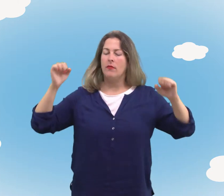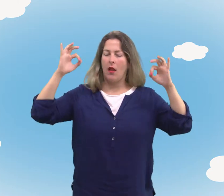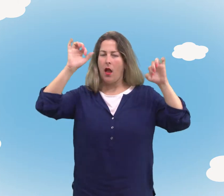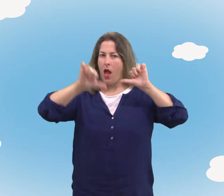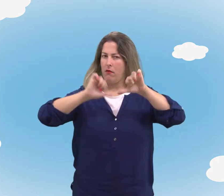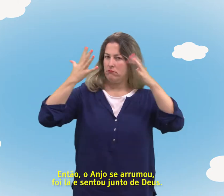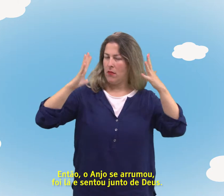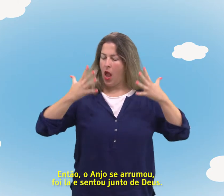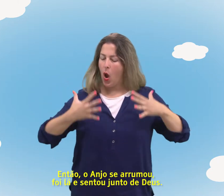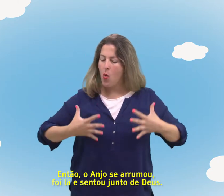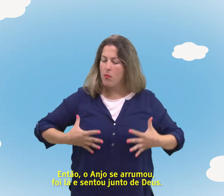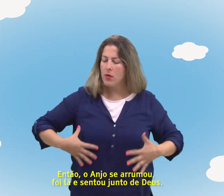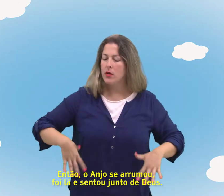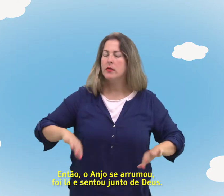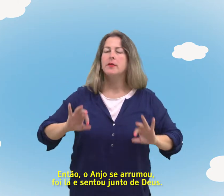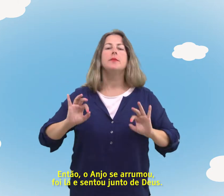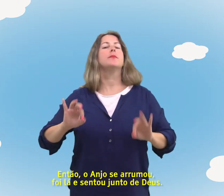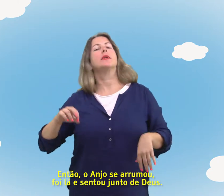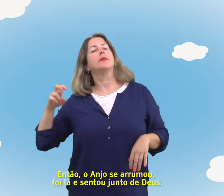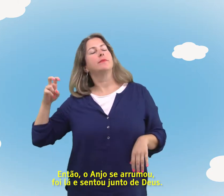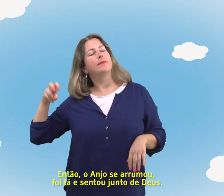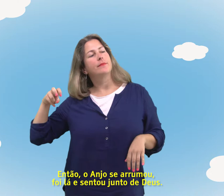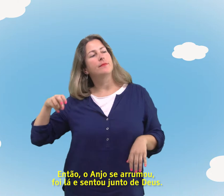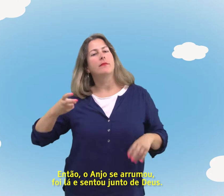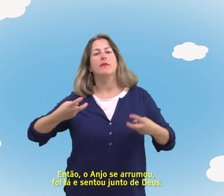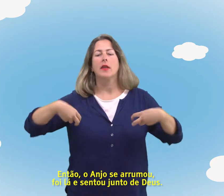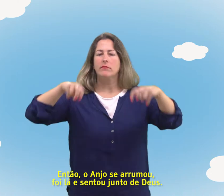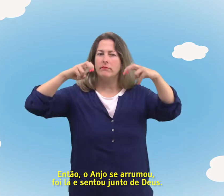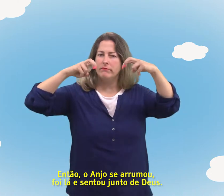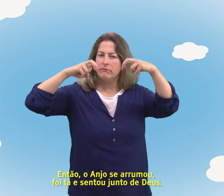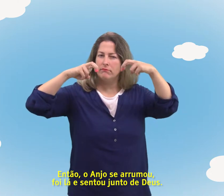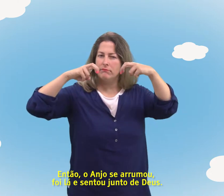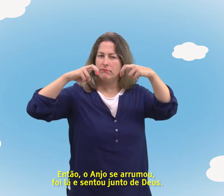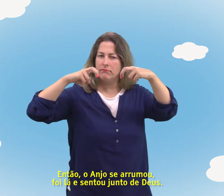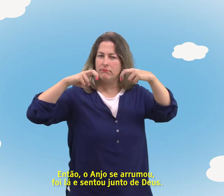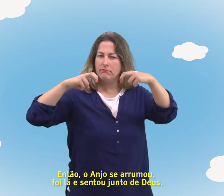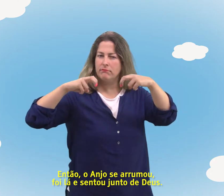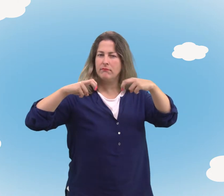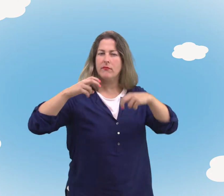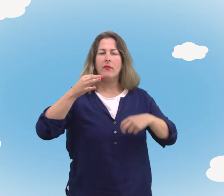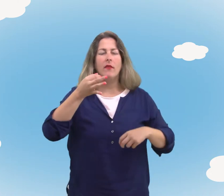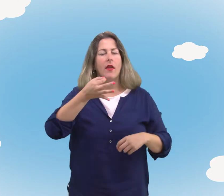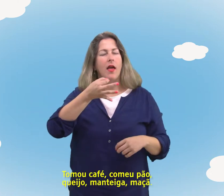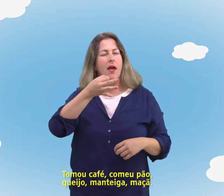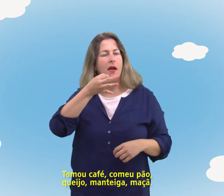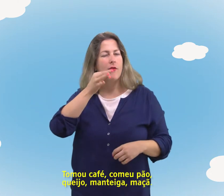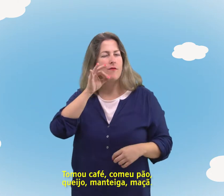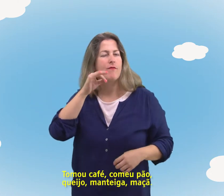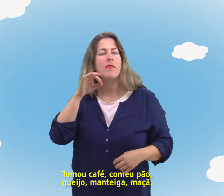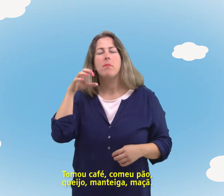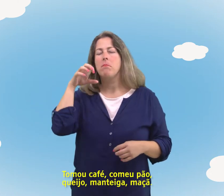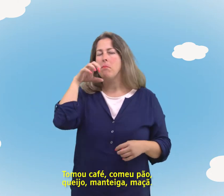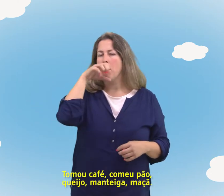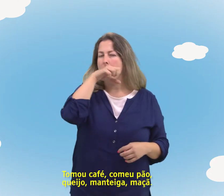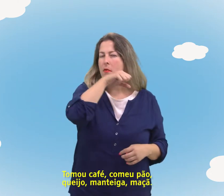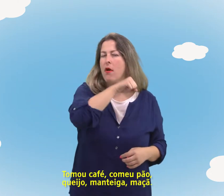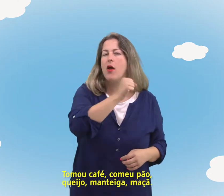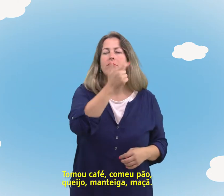então hoje se armou foi lá e sentou junto de deus tomou café comeu pão